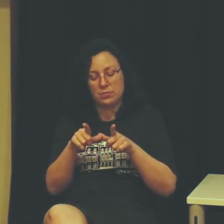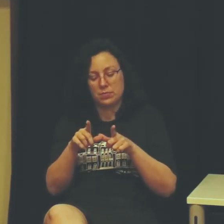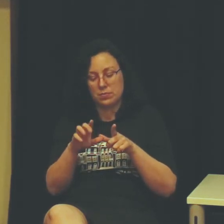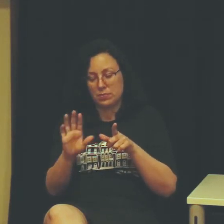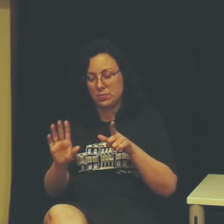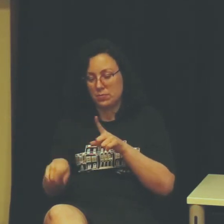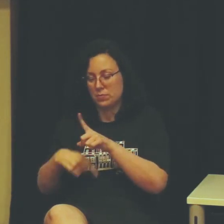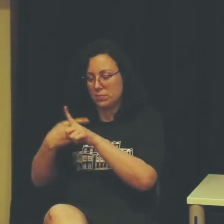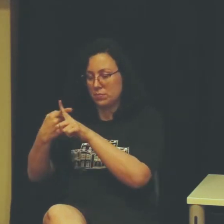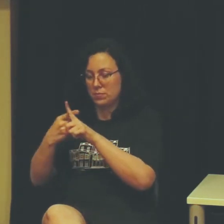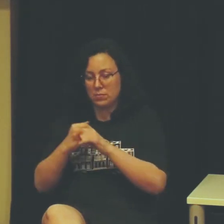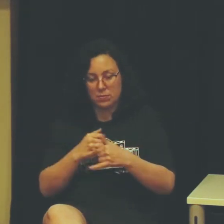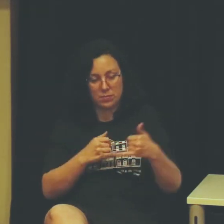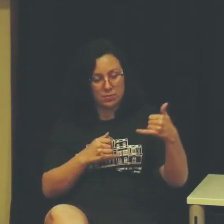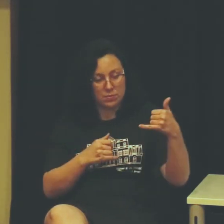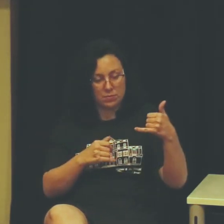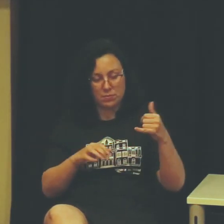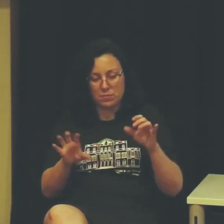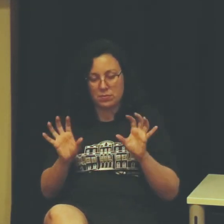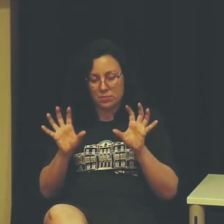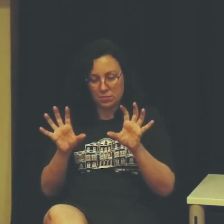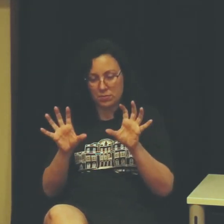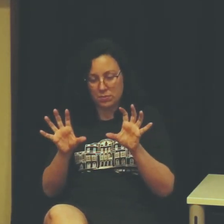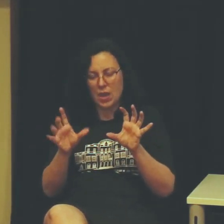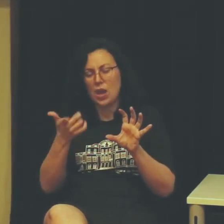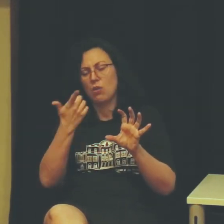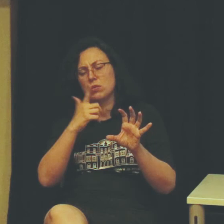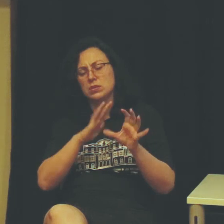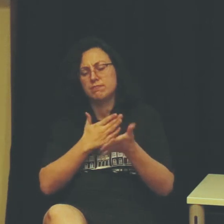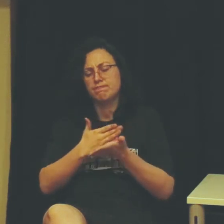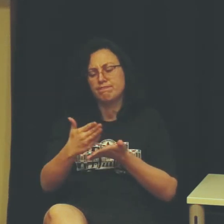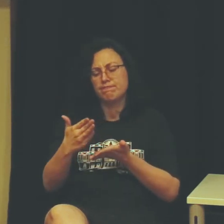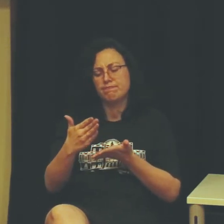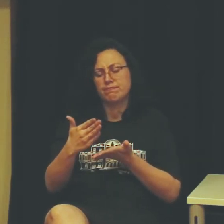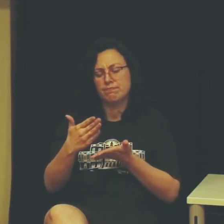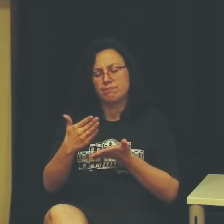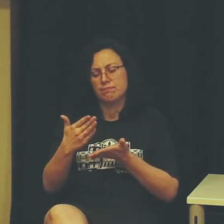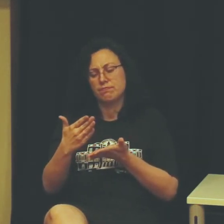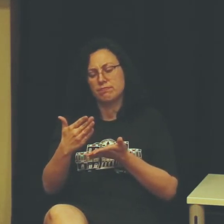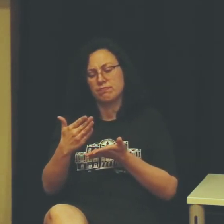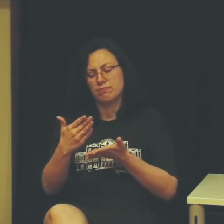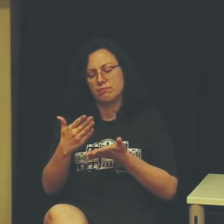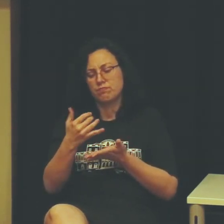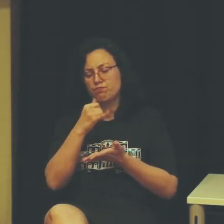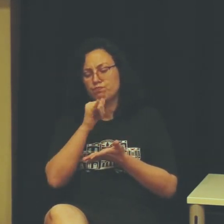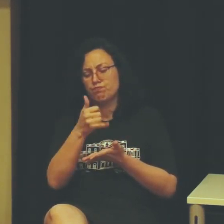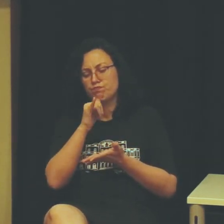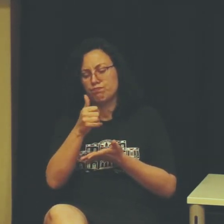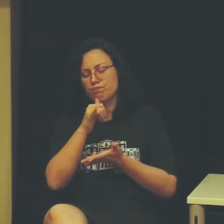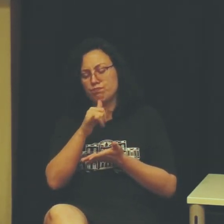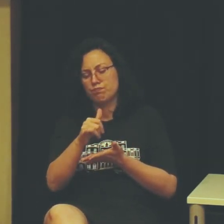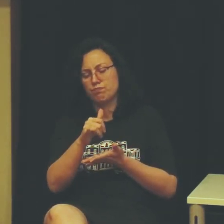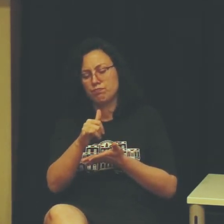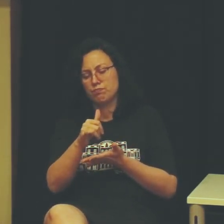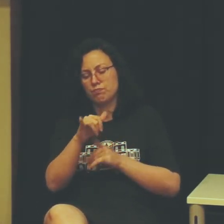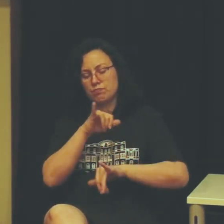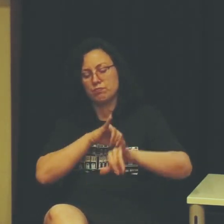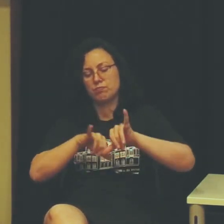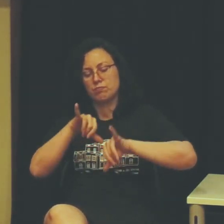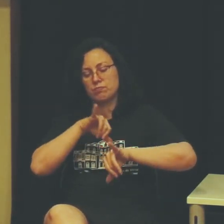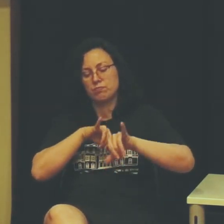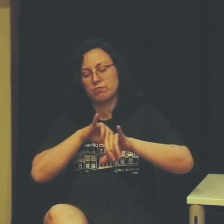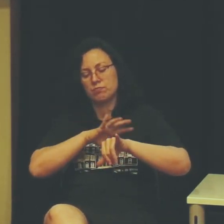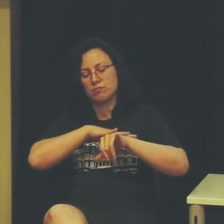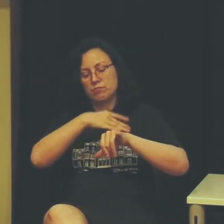e um potencial negativo do outro, e você consegue, a partir, né, de uma reação eletroquímica, fazer a recobertura de